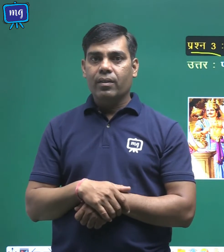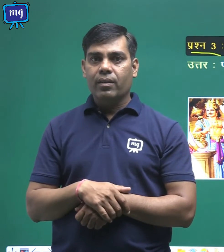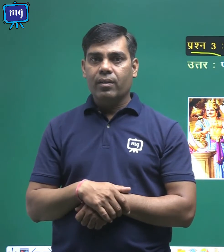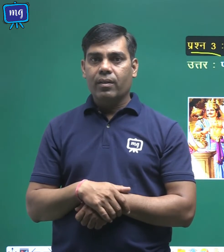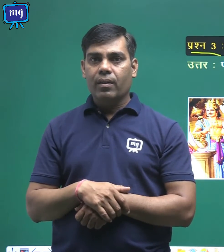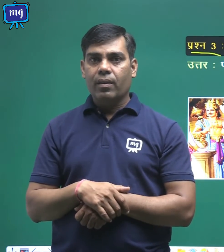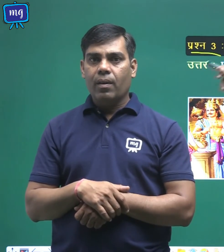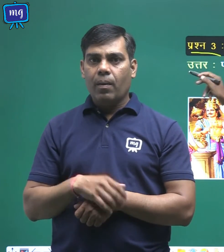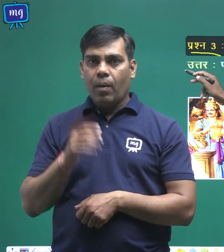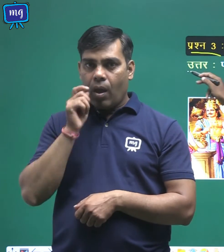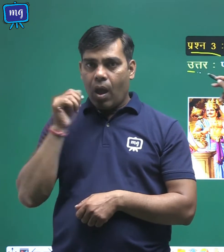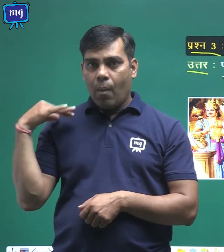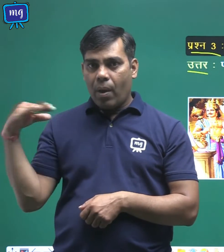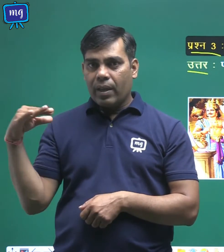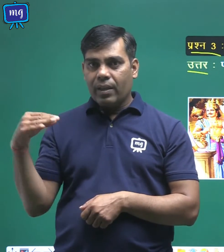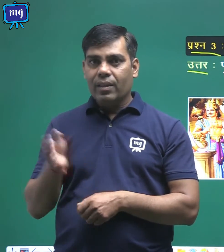भाई थे?